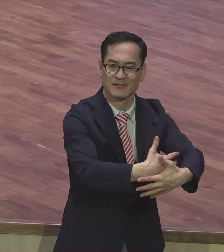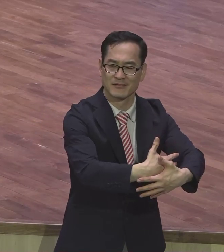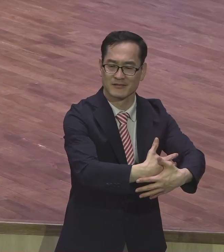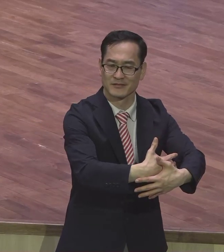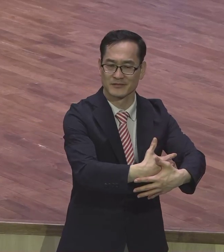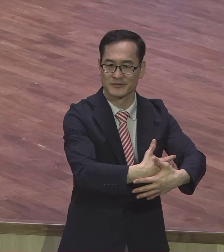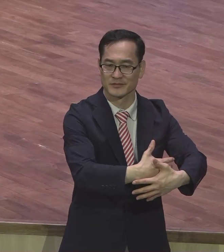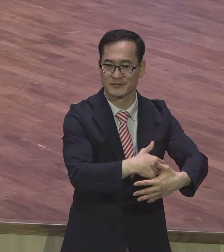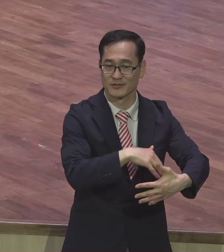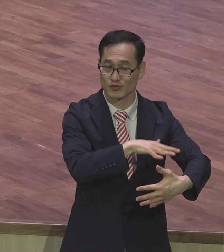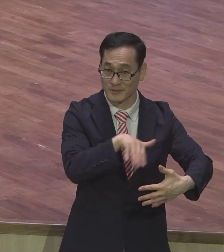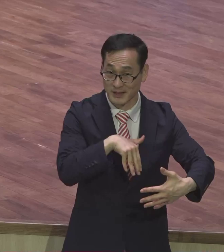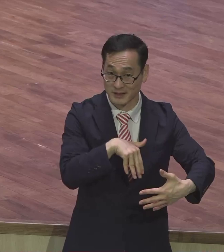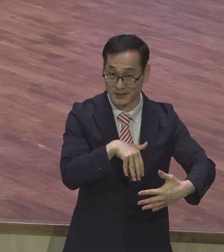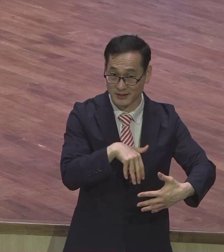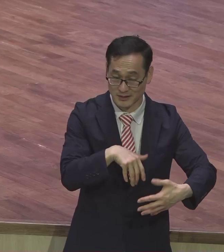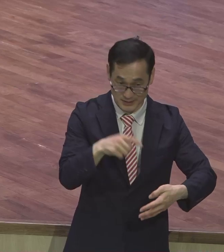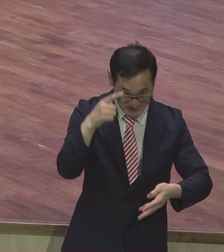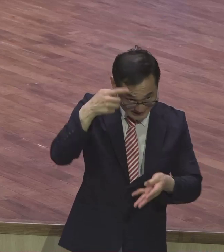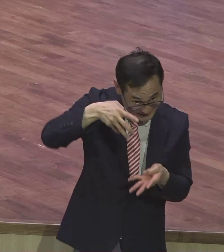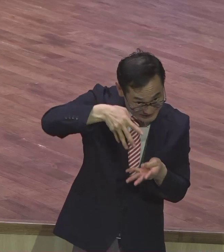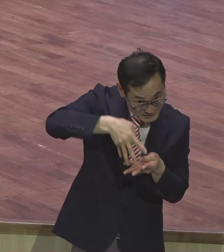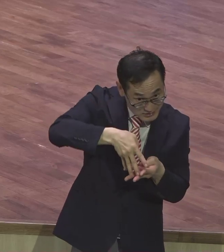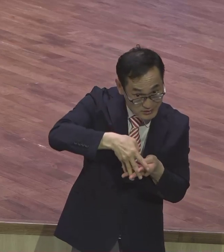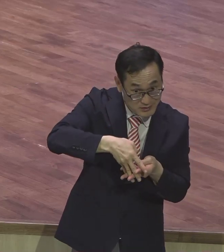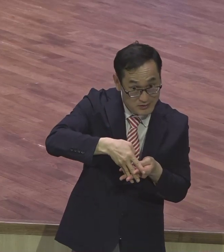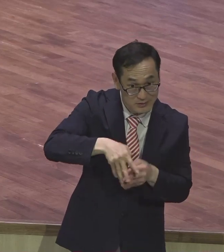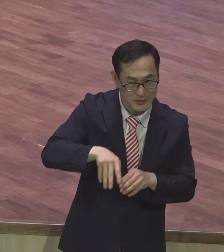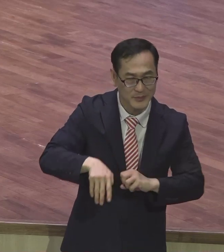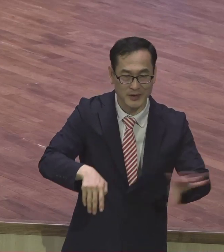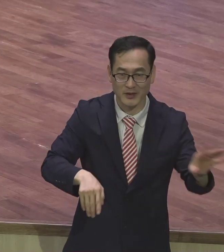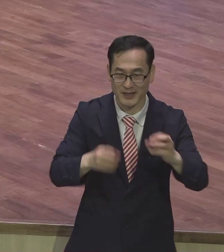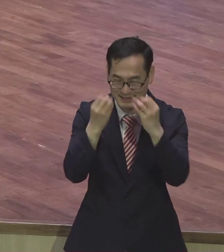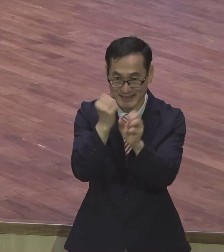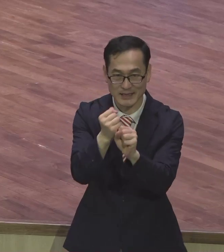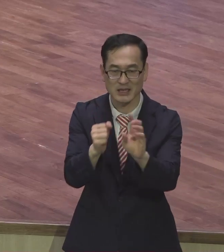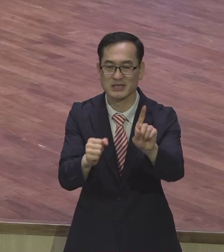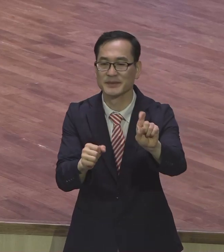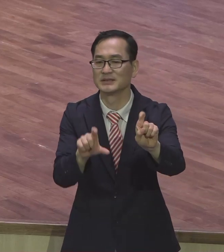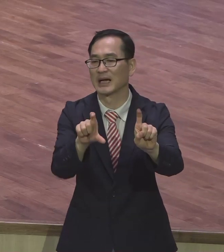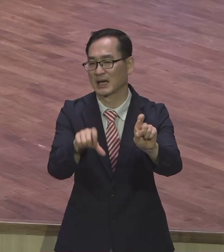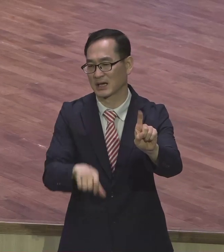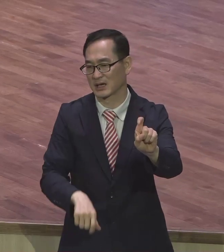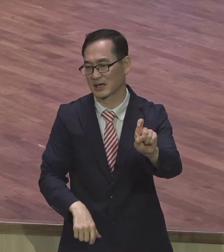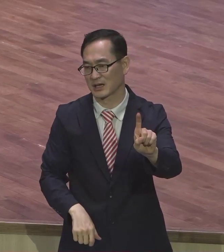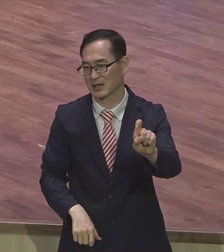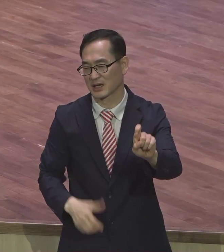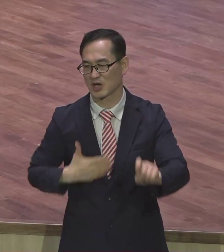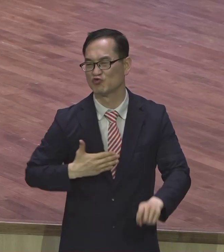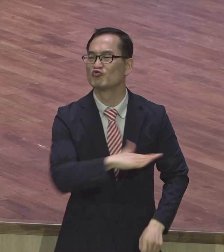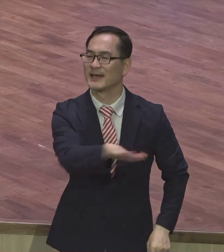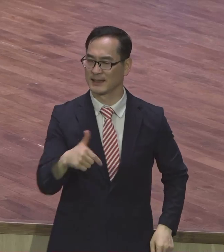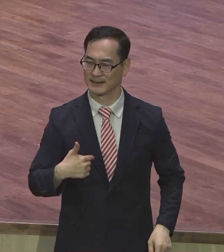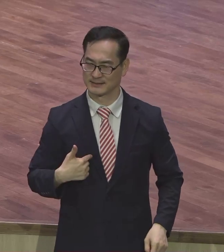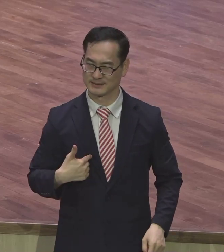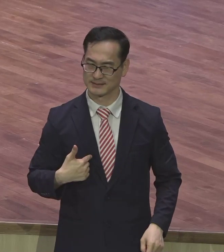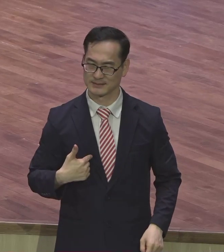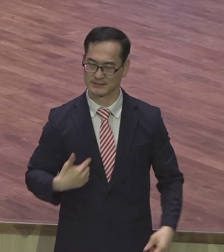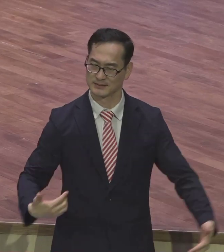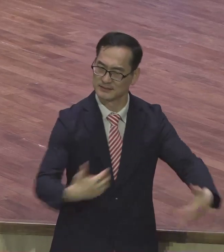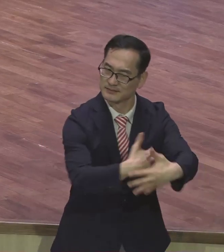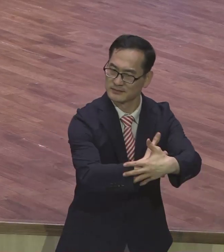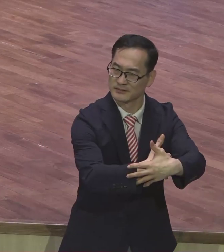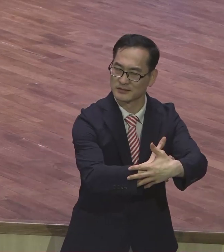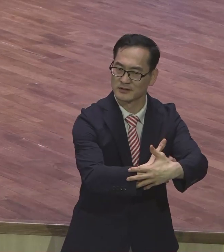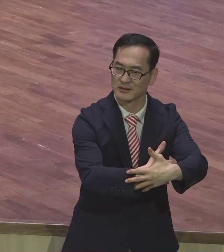맞았어 요거 틀 요거 장세기 11장이에요 아시겠지요 우리가 배불탑을